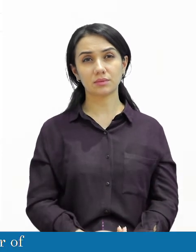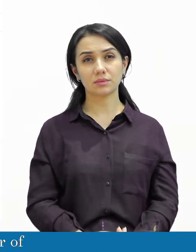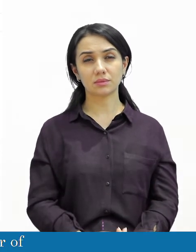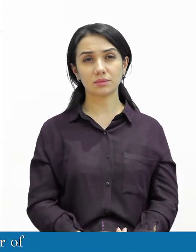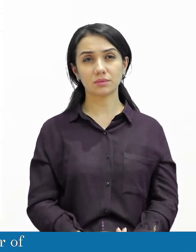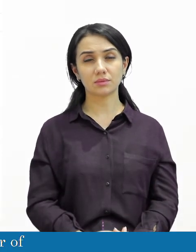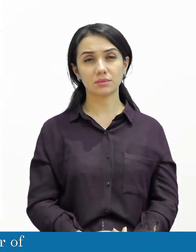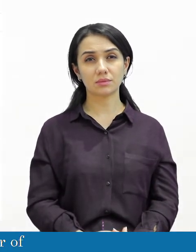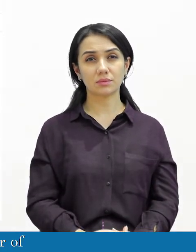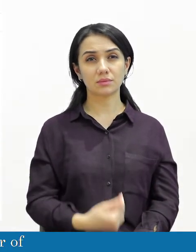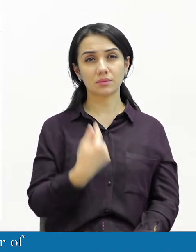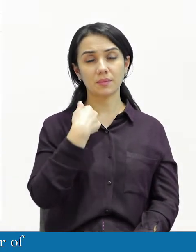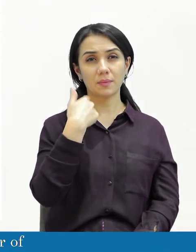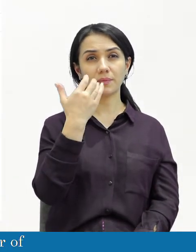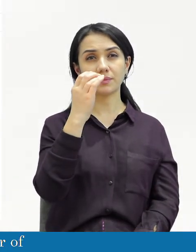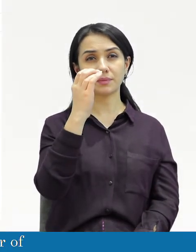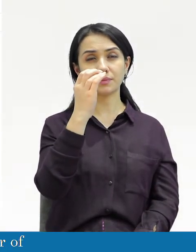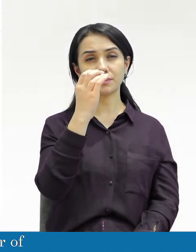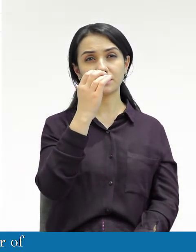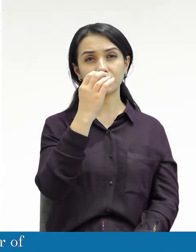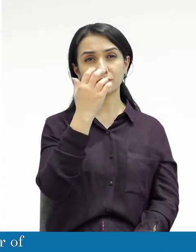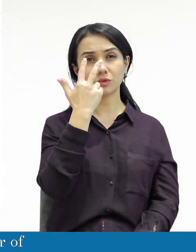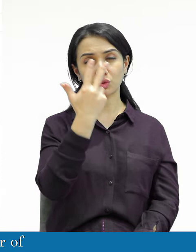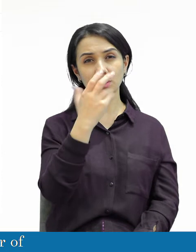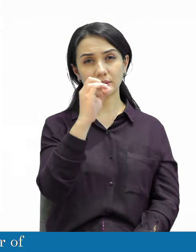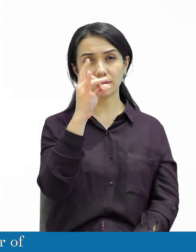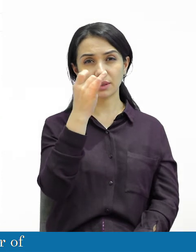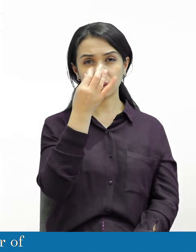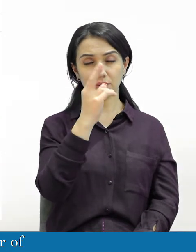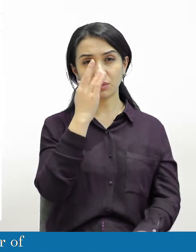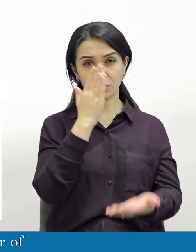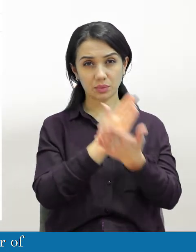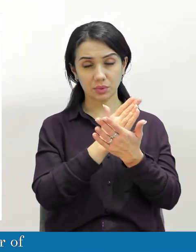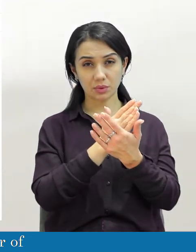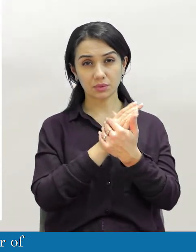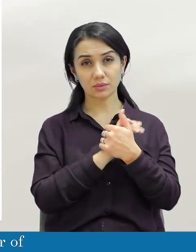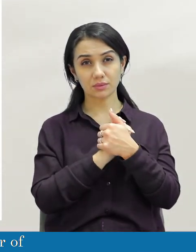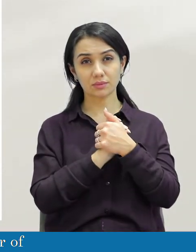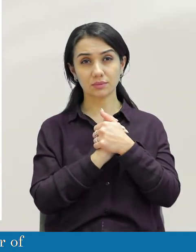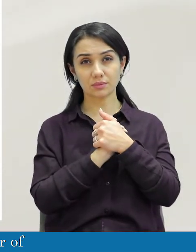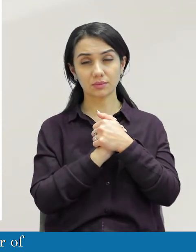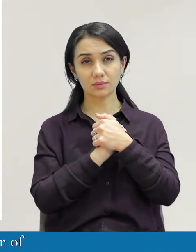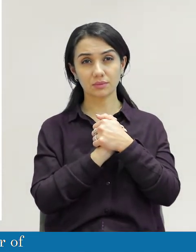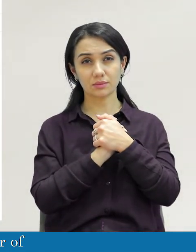series masalan menda seriyalar 5 ta, telik menda 3 ta seriya bor va